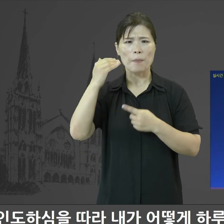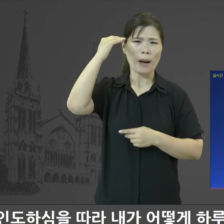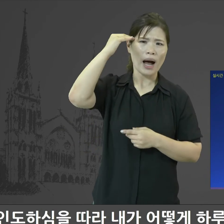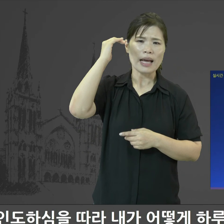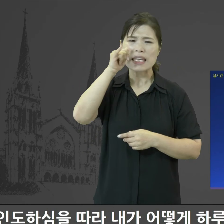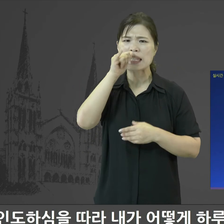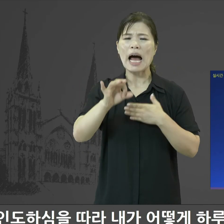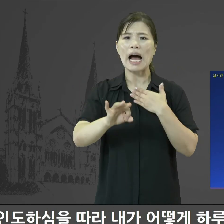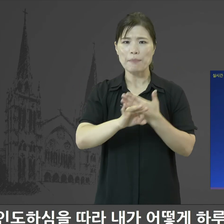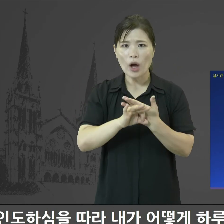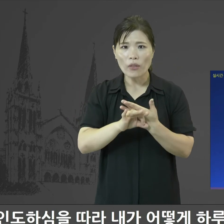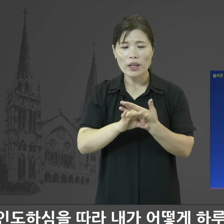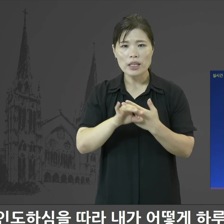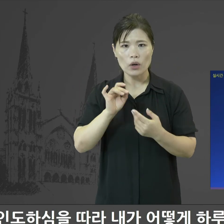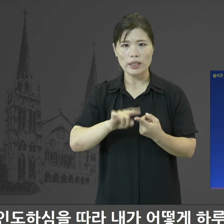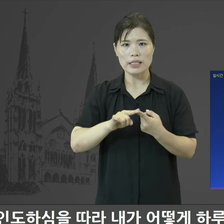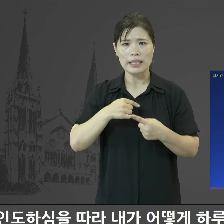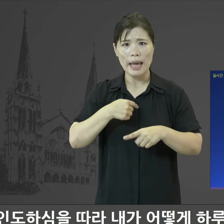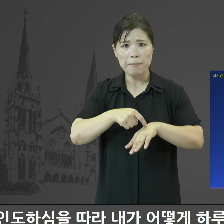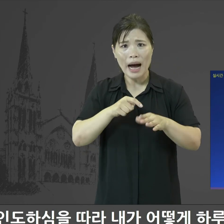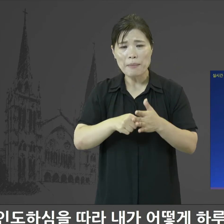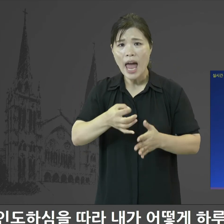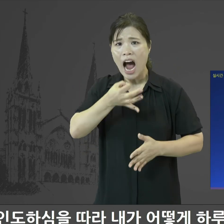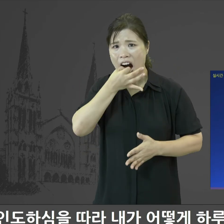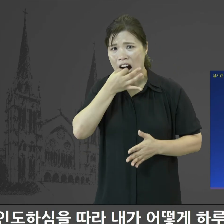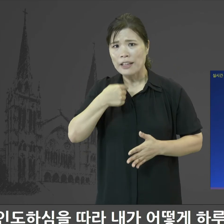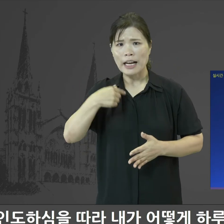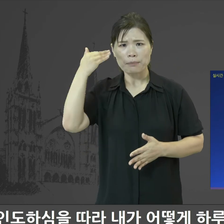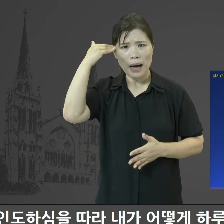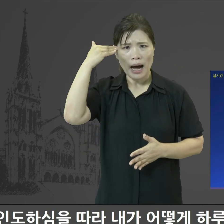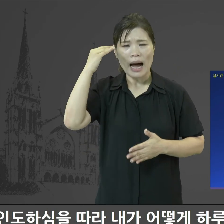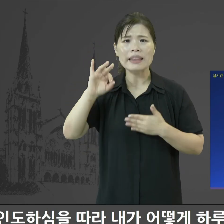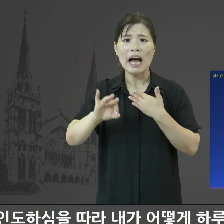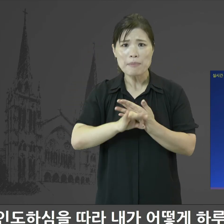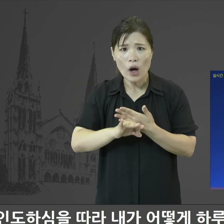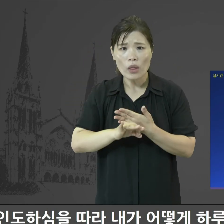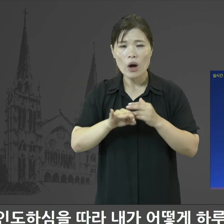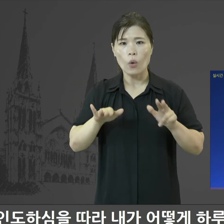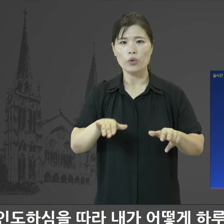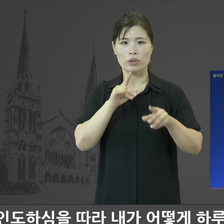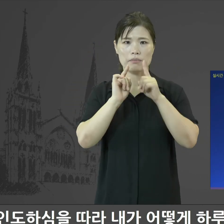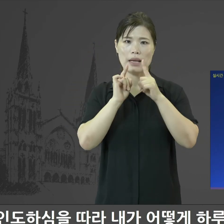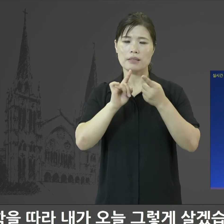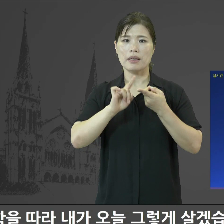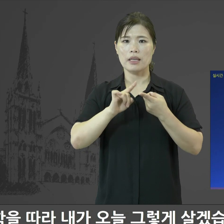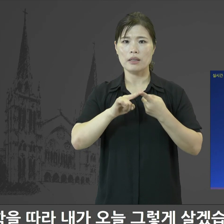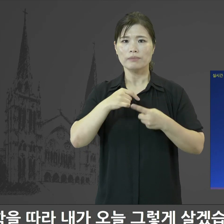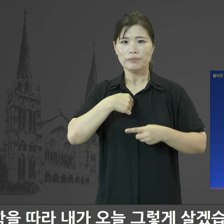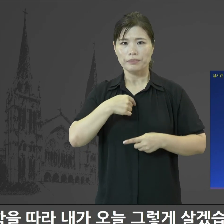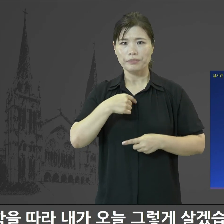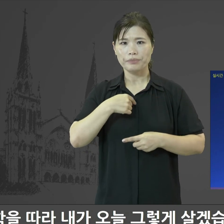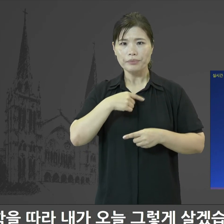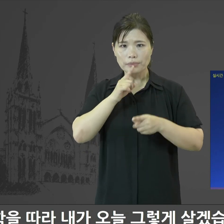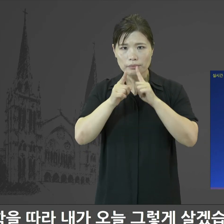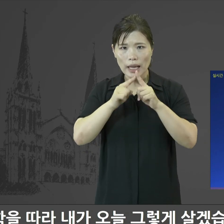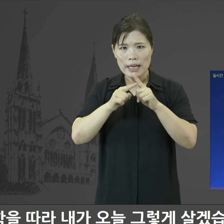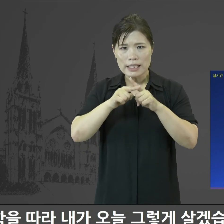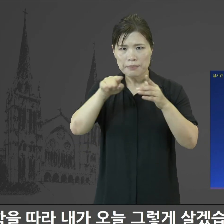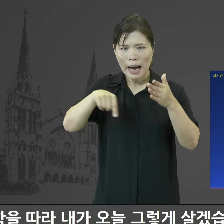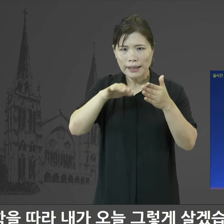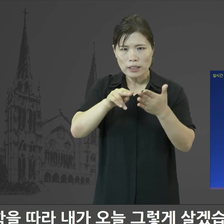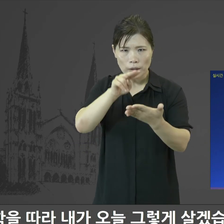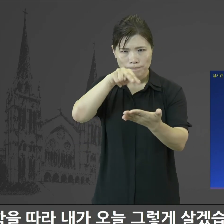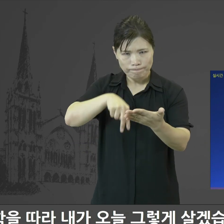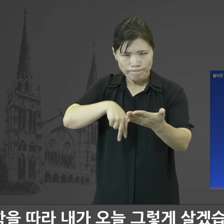장애가, 어떤 관계가, 나의 마음에 어떤 욕심이 나를 가로막는다면 내가 오늘도 말씀에 나의 삶을 투명하게 비추어서 그 삶의